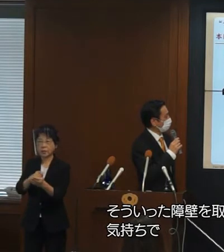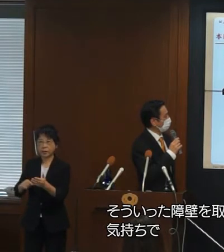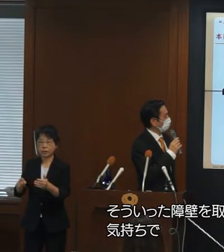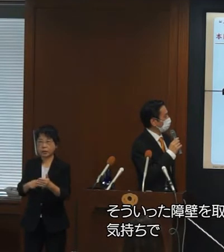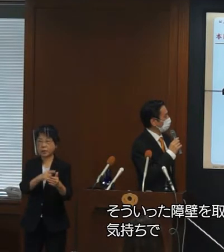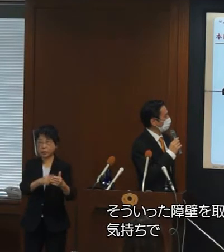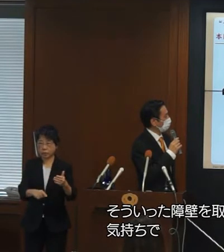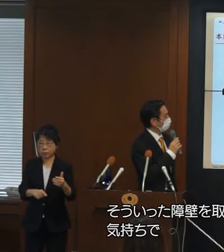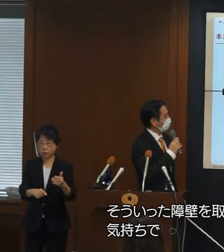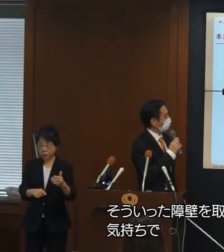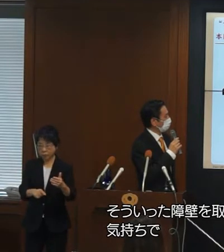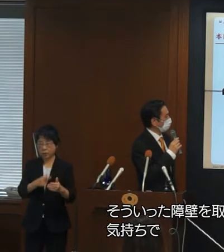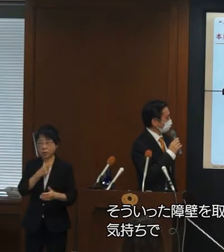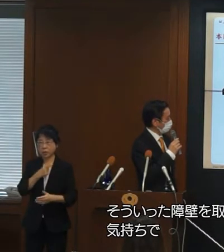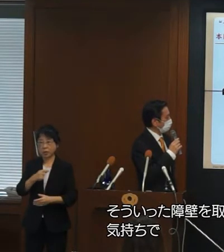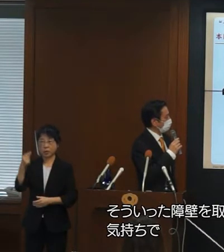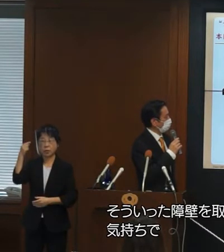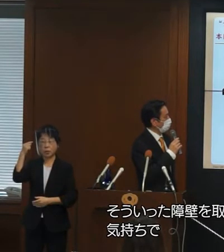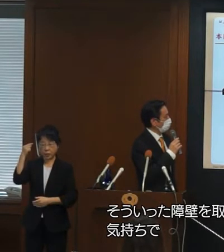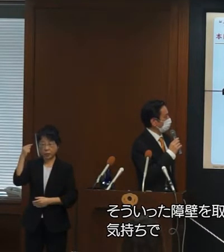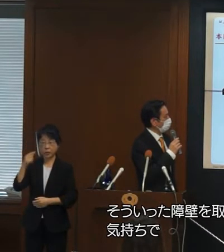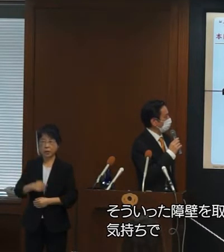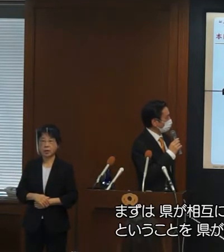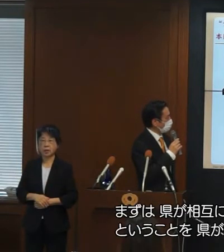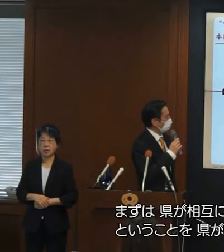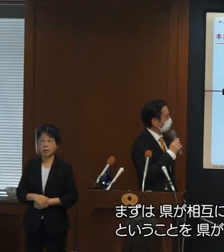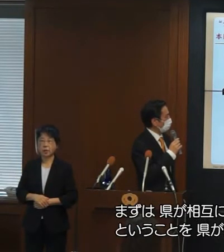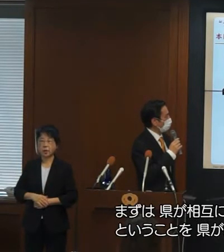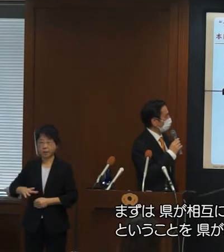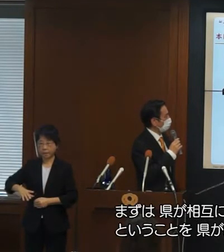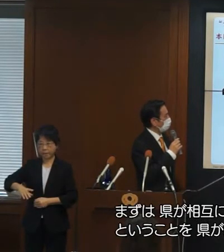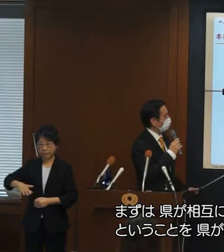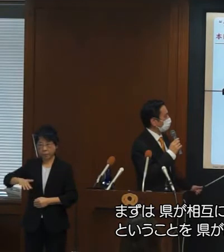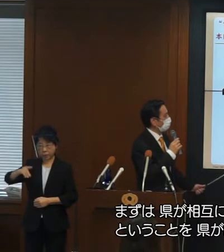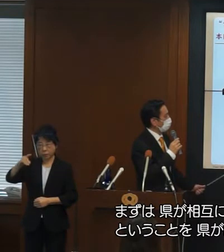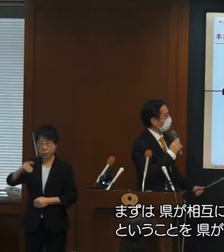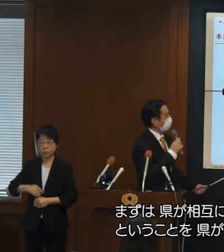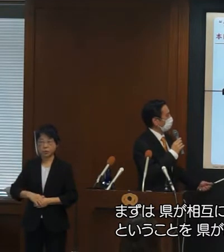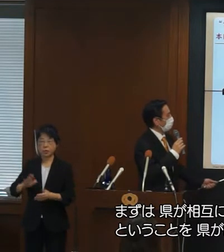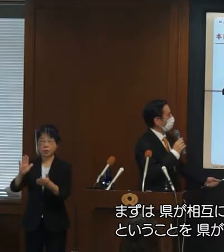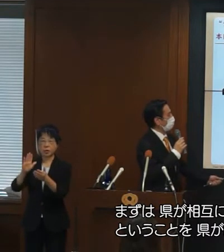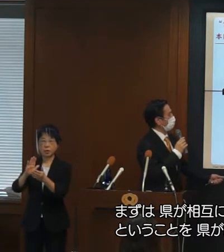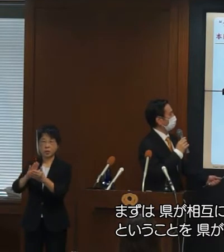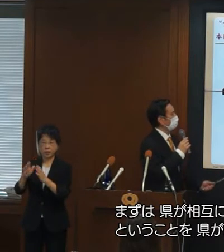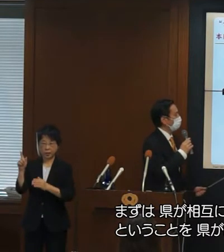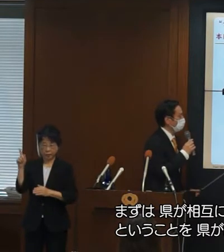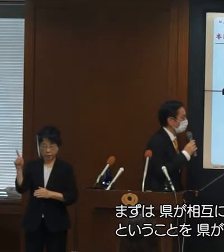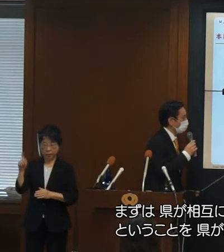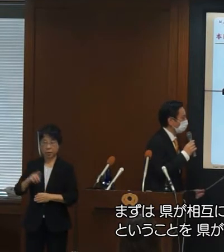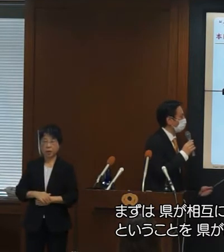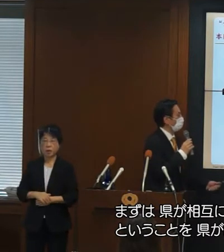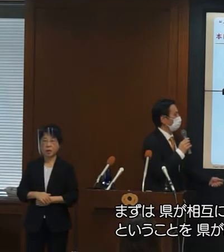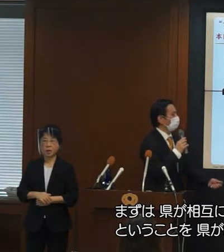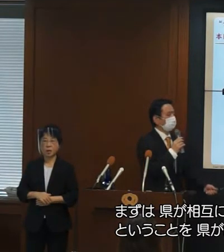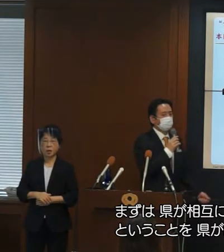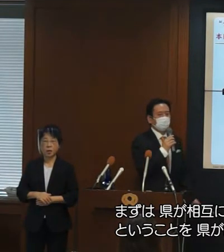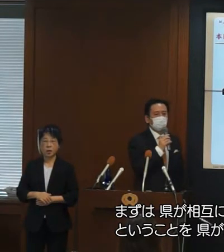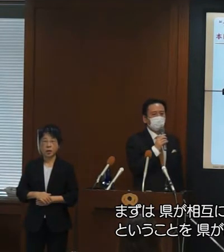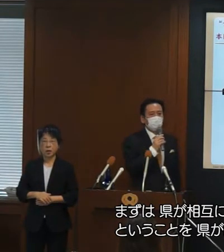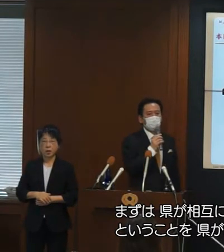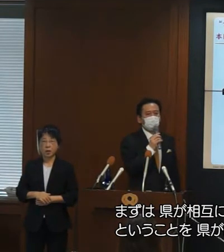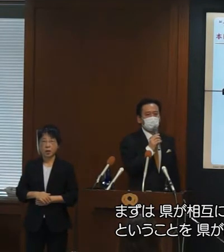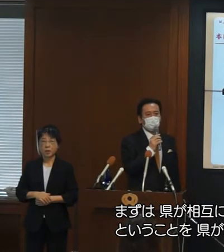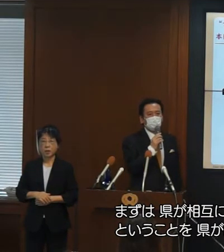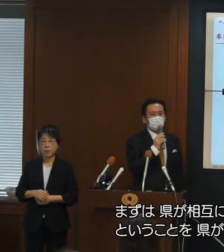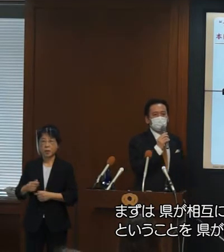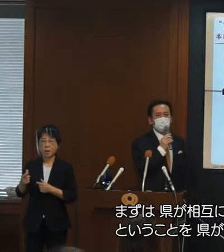開けたいという気持ちで、まずは県が相互に協力し合う